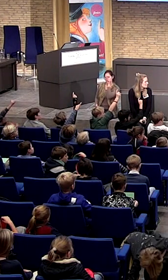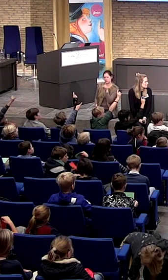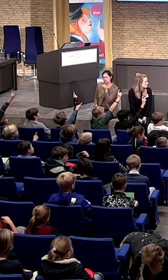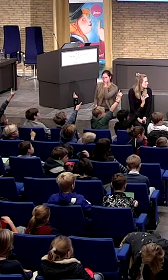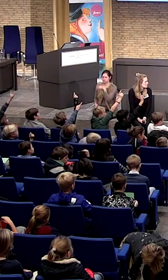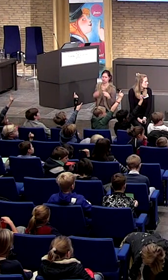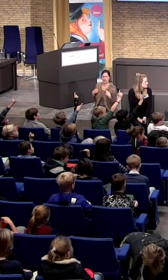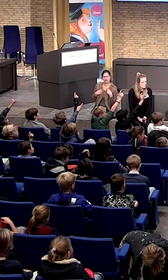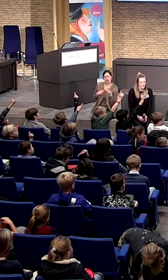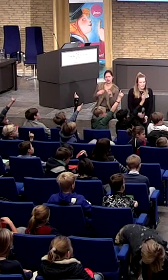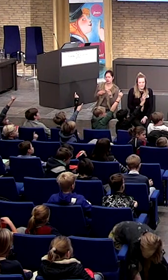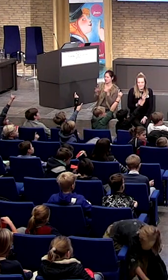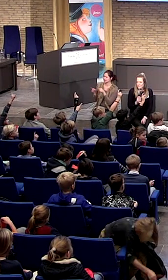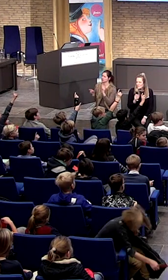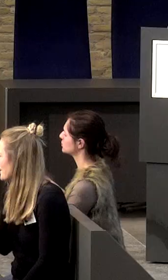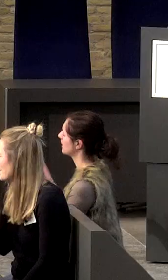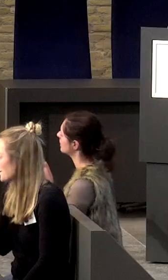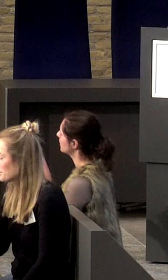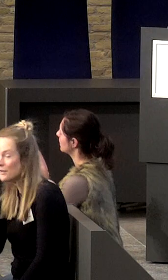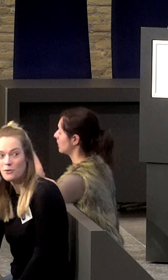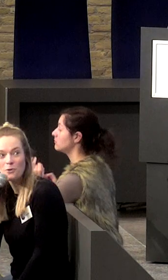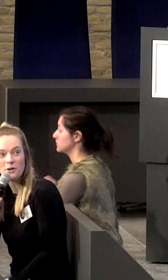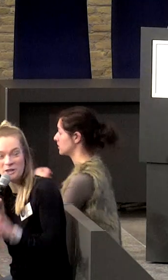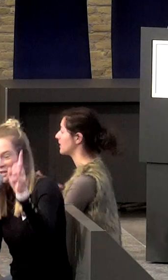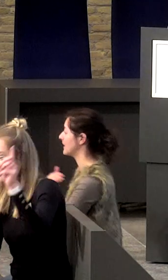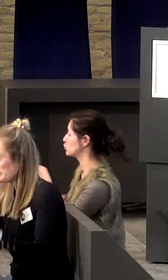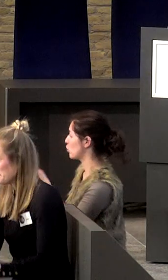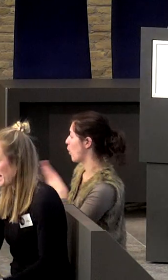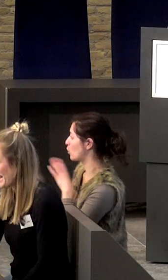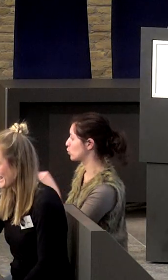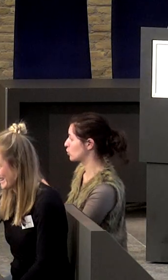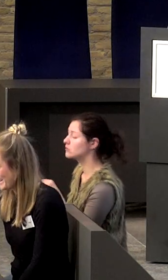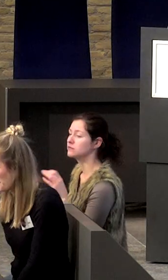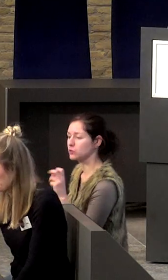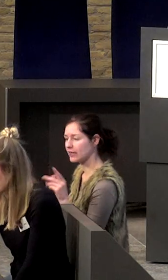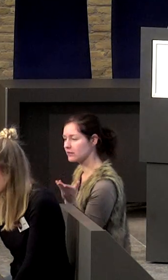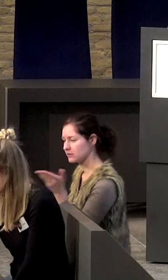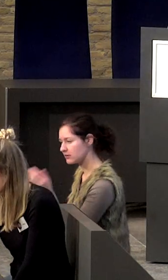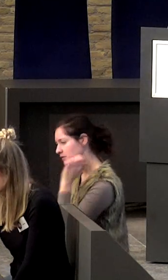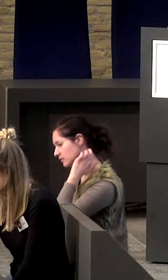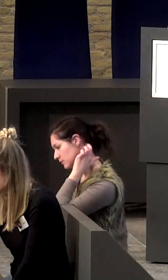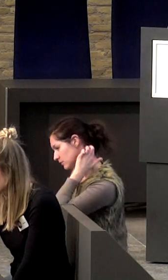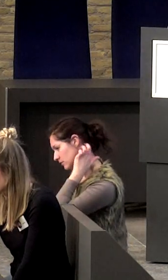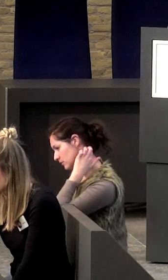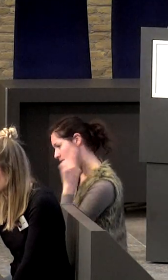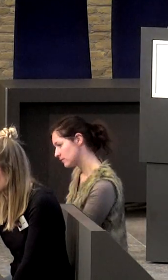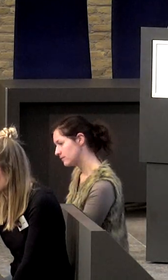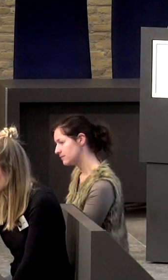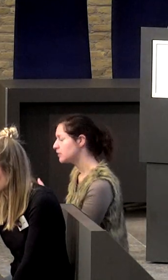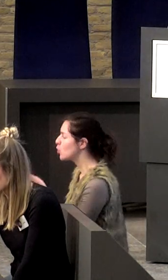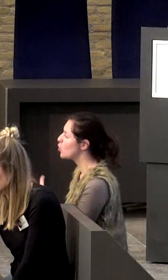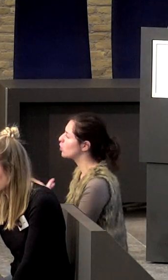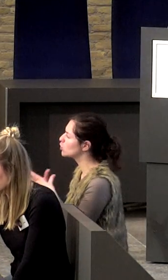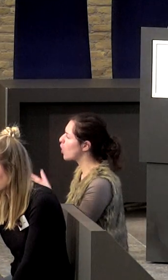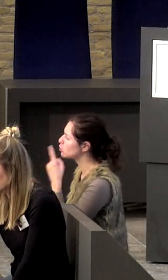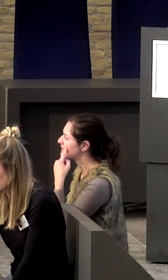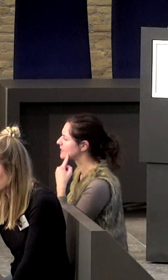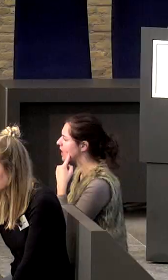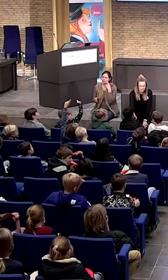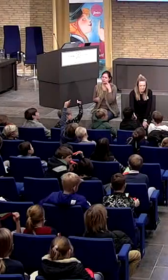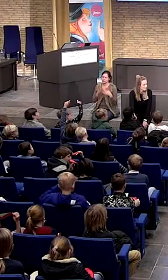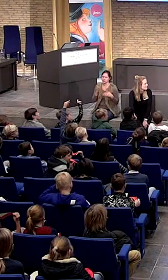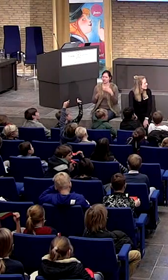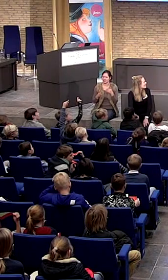ook doen. Vraag. Ik heb hiervoor een... Hiervoor. Hoe groot is de kans dat robots de